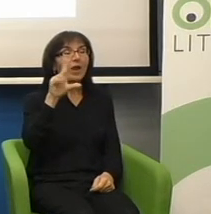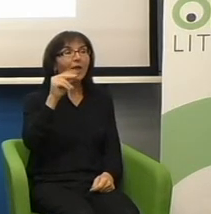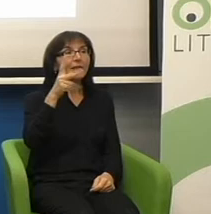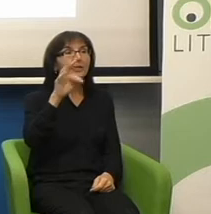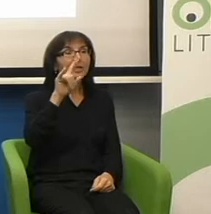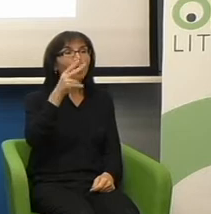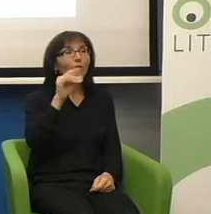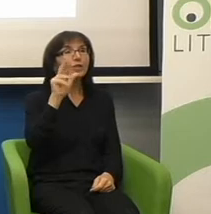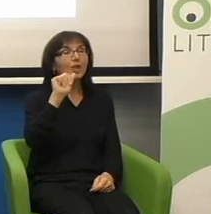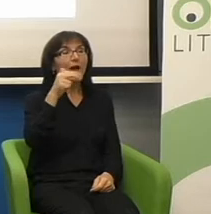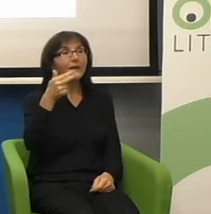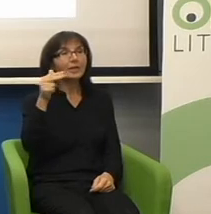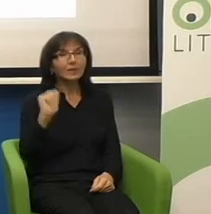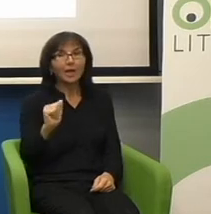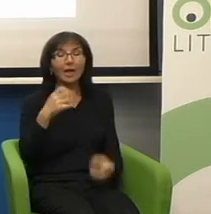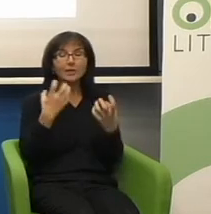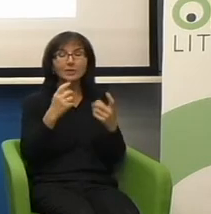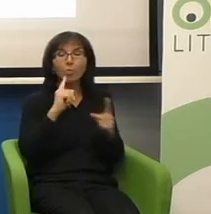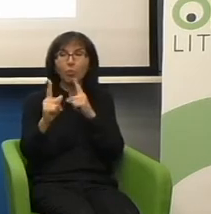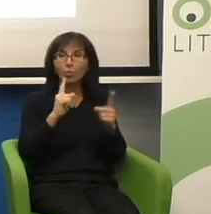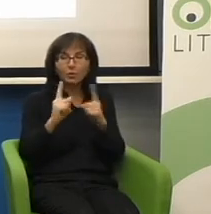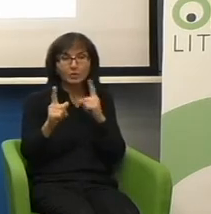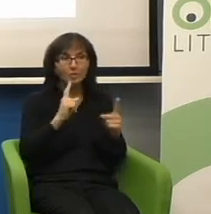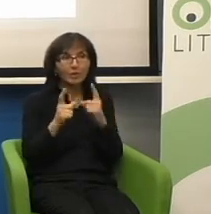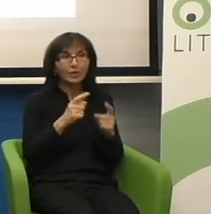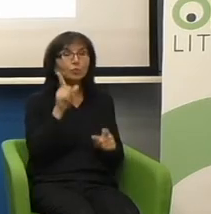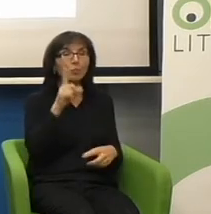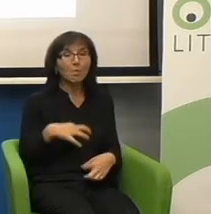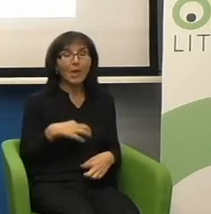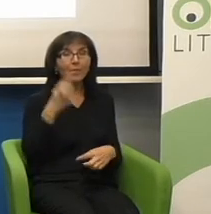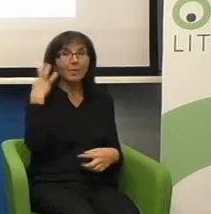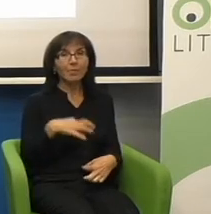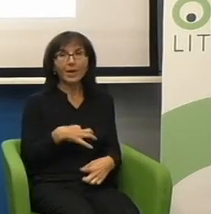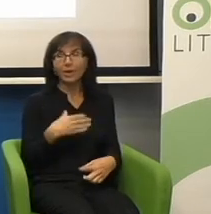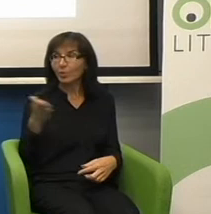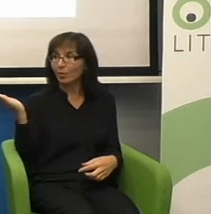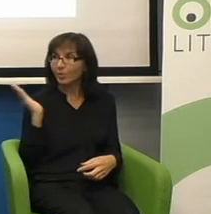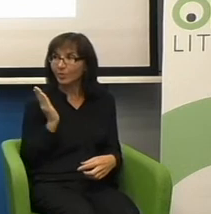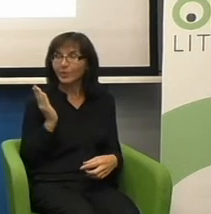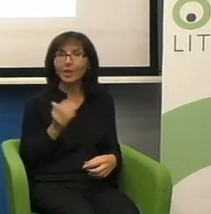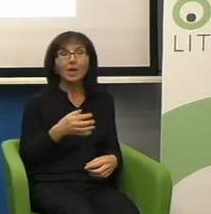porozmawiać z panią Dorotą i z panem Markiem, jeśli mogę tak do państwa się zwracać. Popytam się troszeczkę o